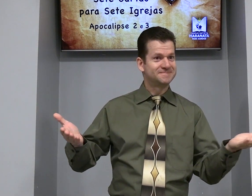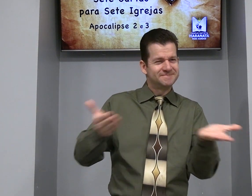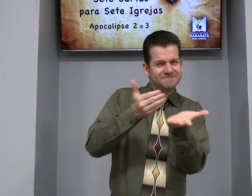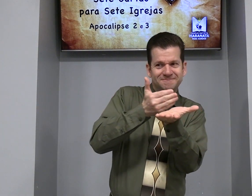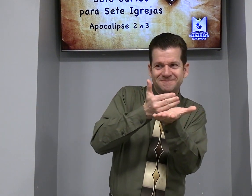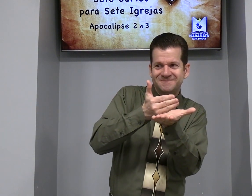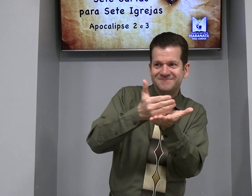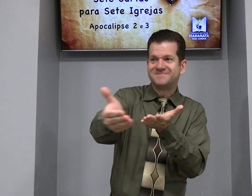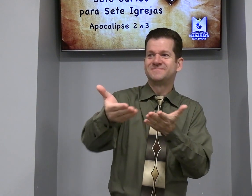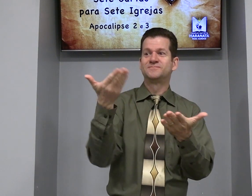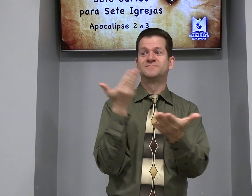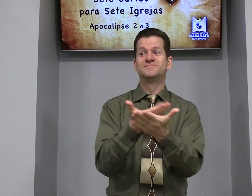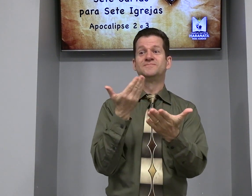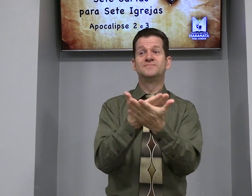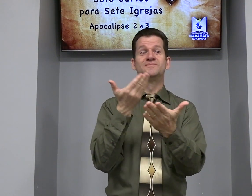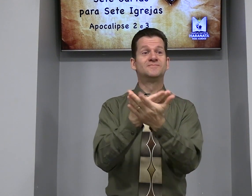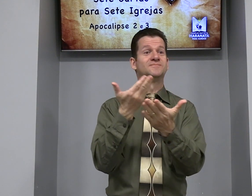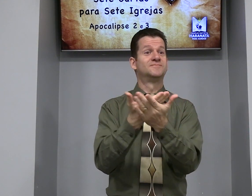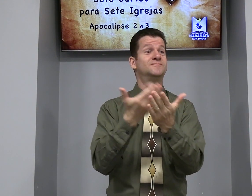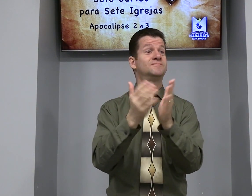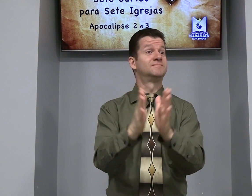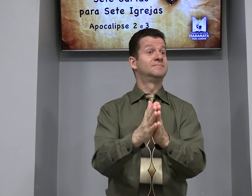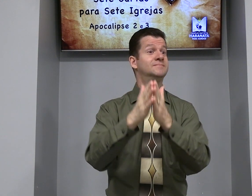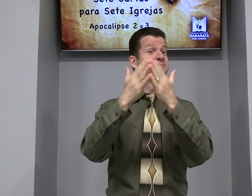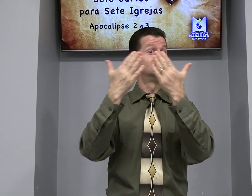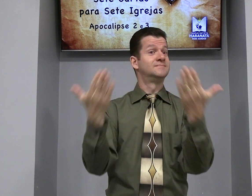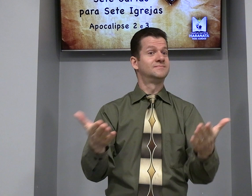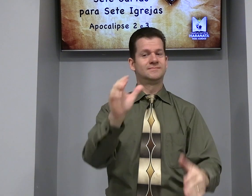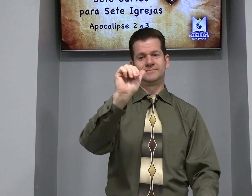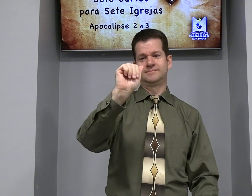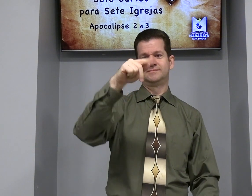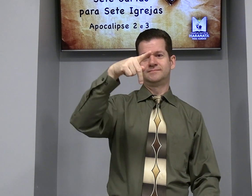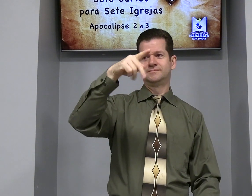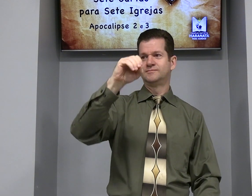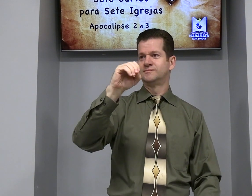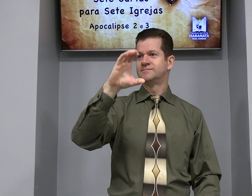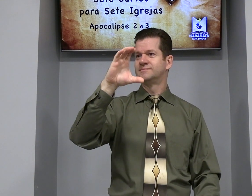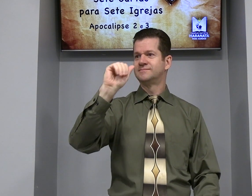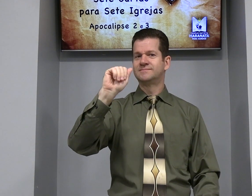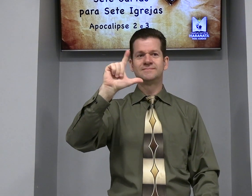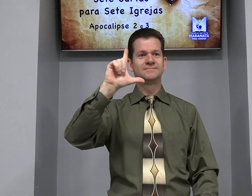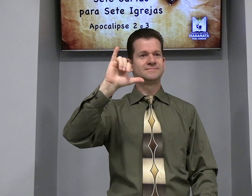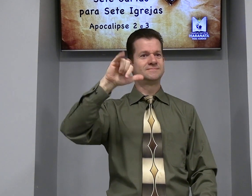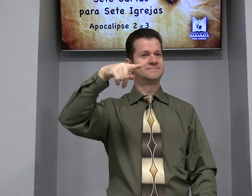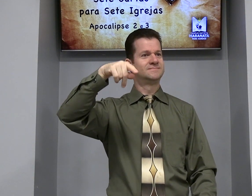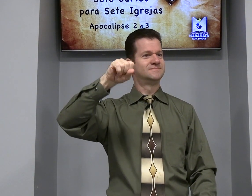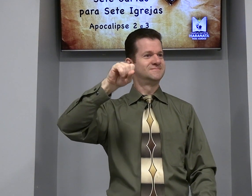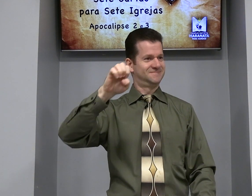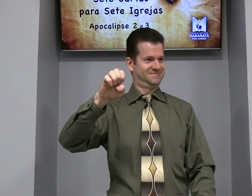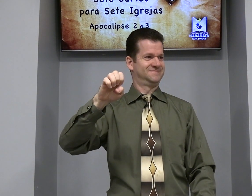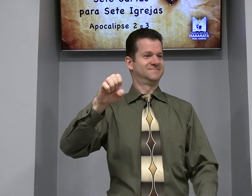Hoje vamos começar a estudar a Bíblia em Apocalipse.